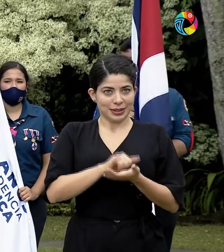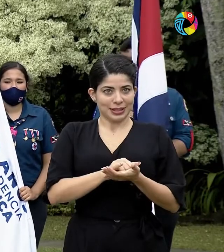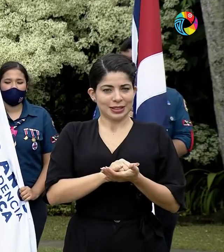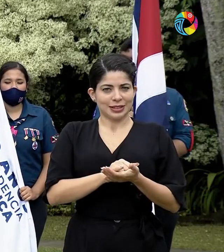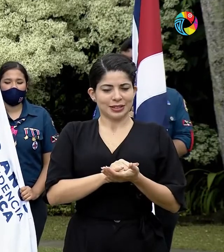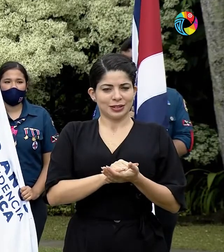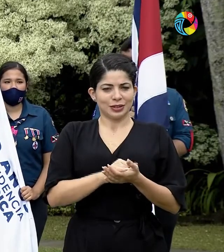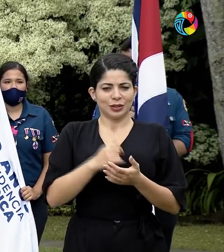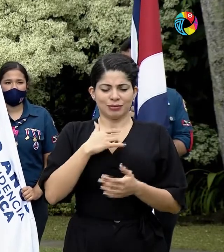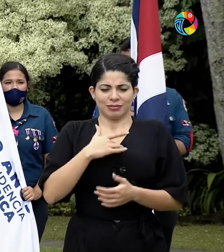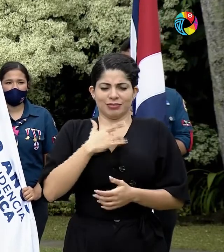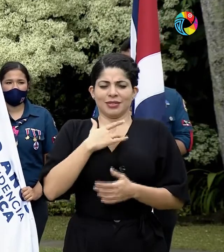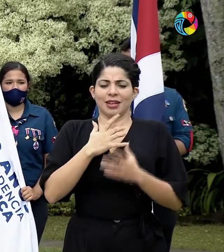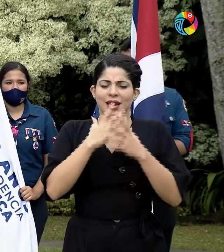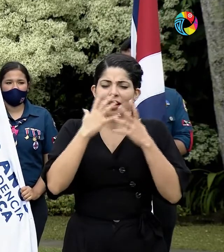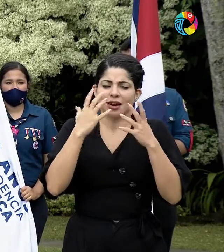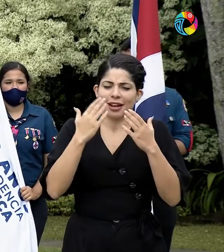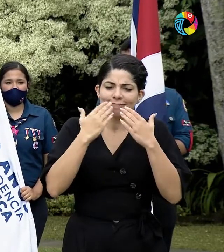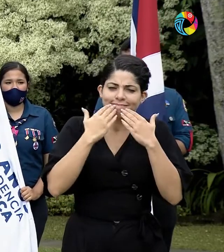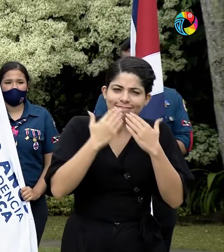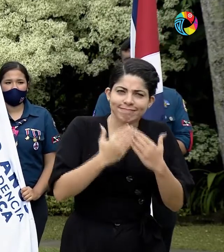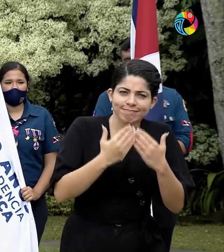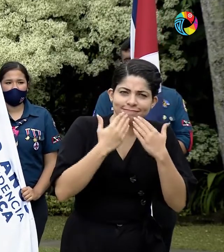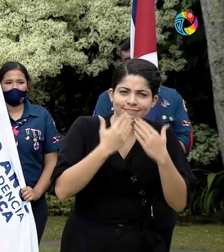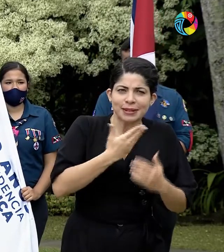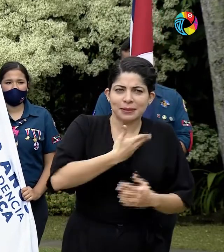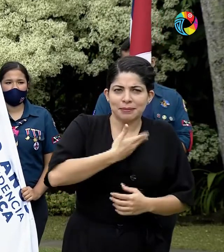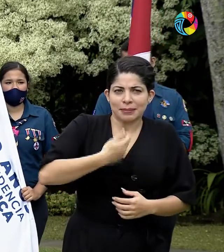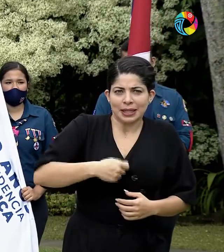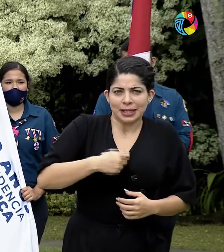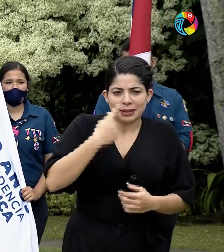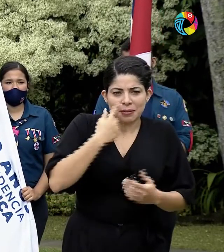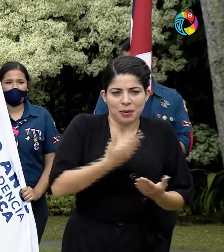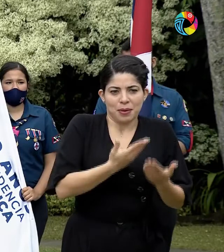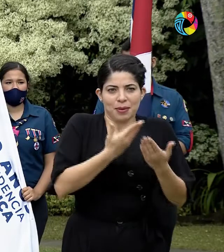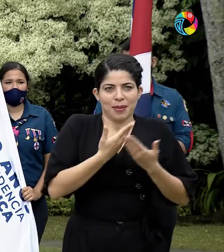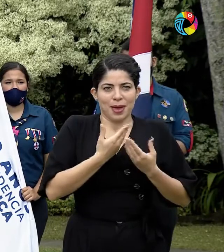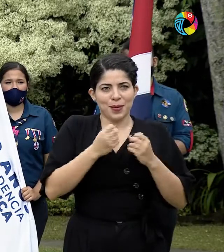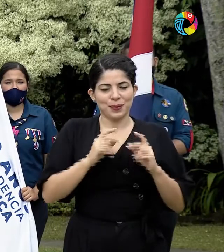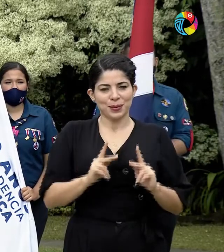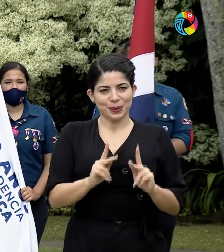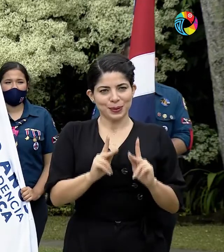con un agradecimiento enorme al señor presidente por haberme conferido esta posibilidad.